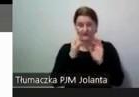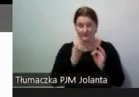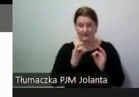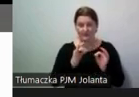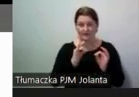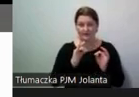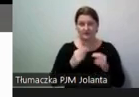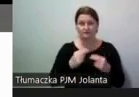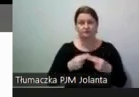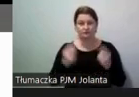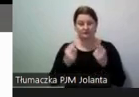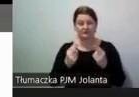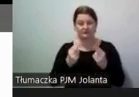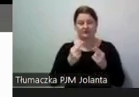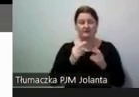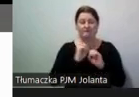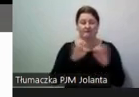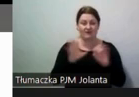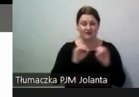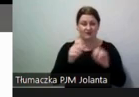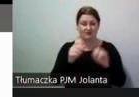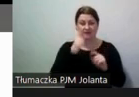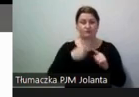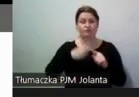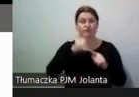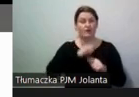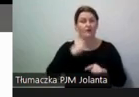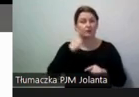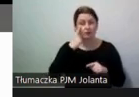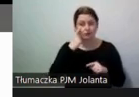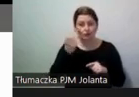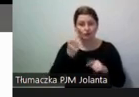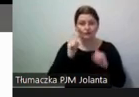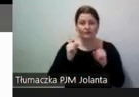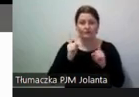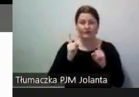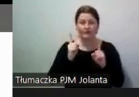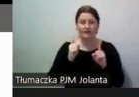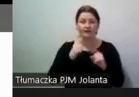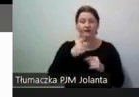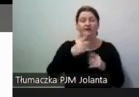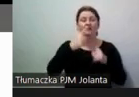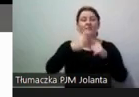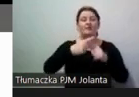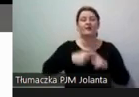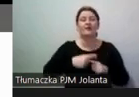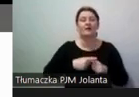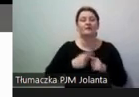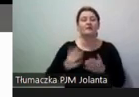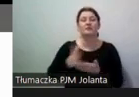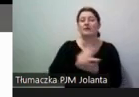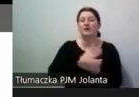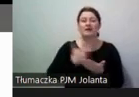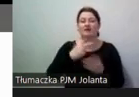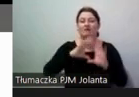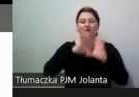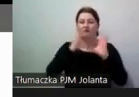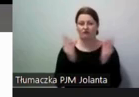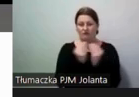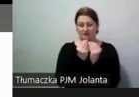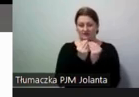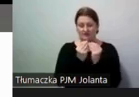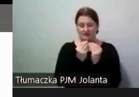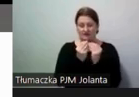oczywiście instrukcję, ale może zanim, to zwróćcie Państwo uwagę, że test zbiera nie wszystkie dane